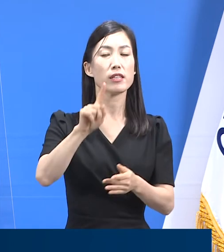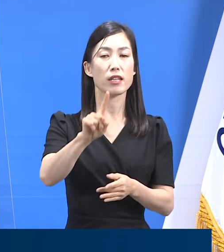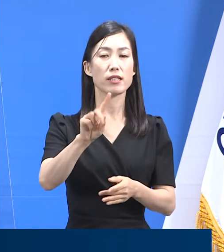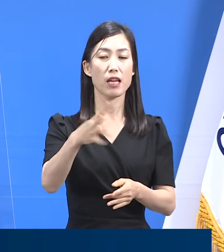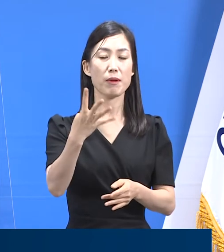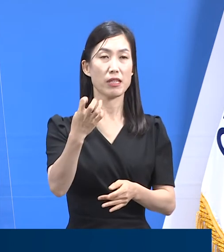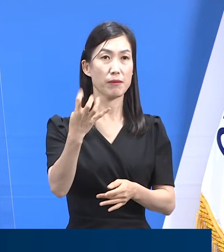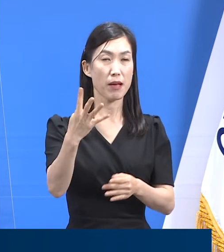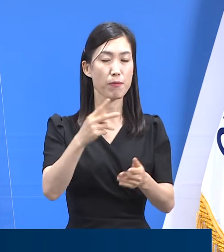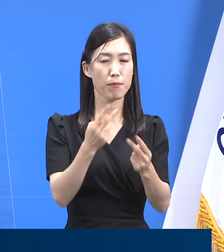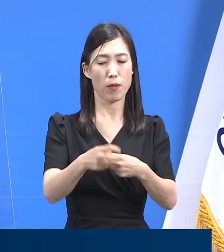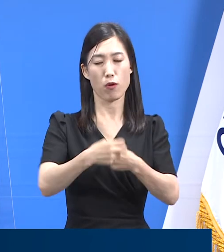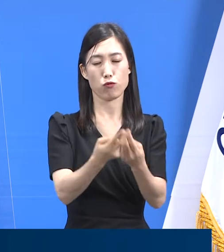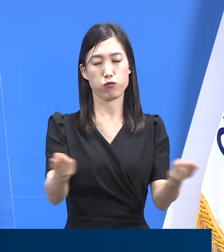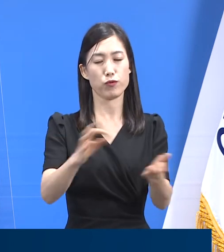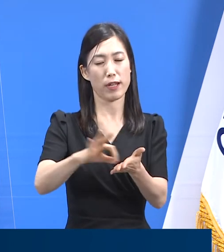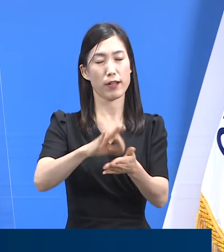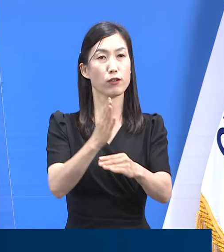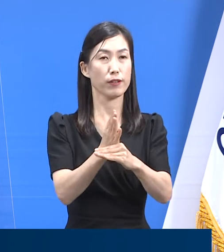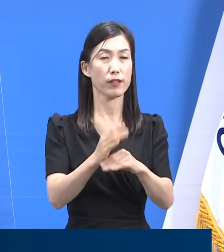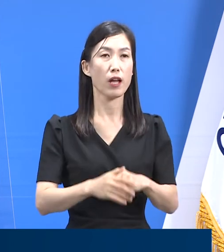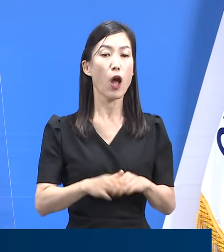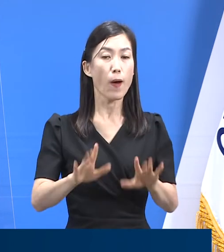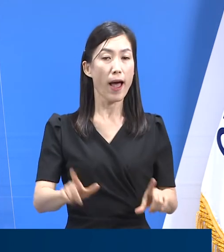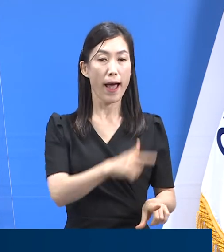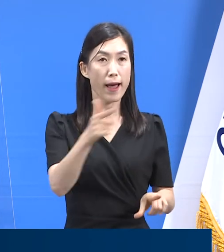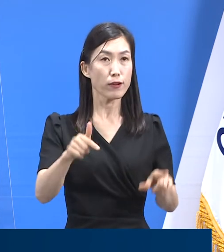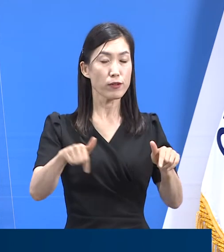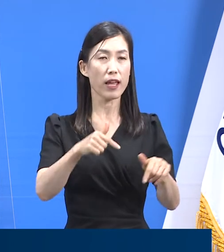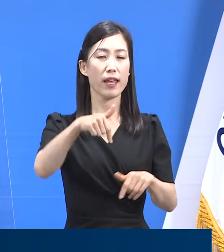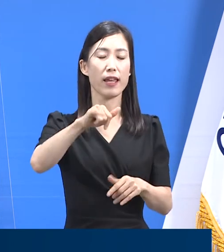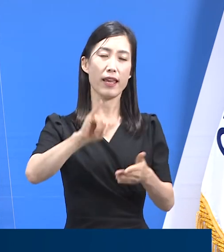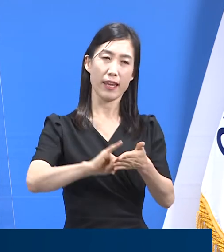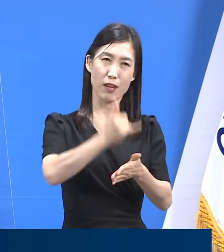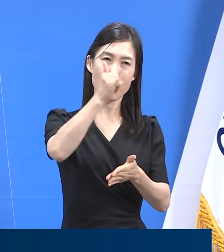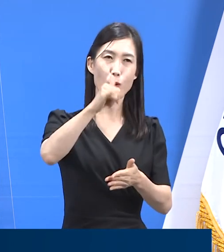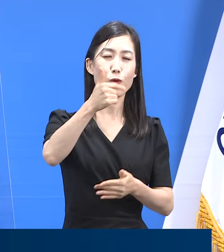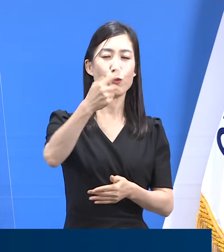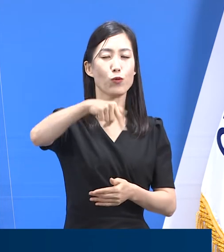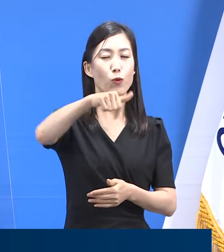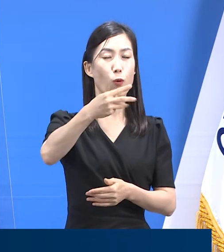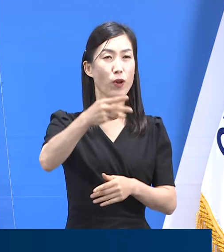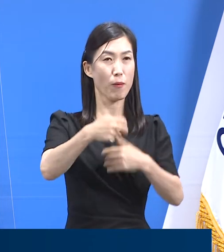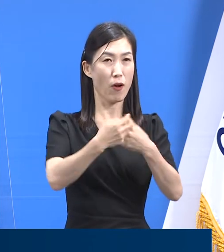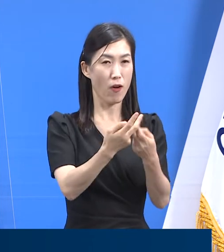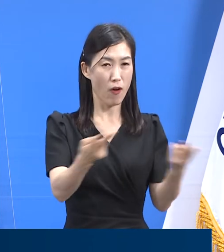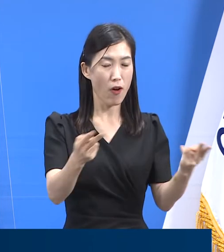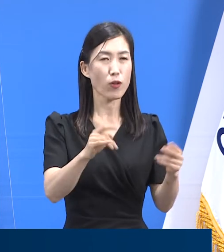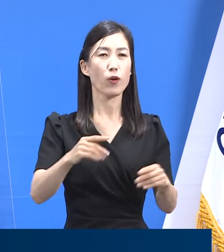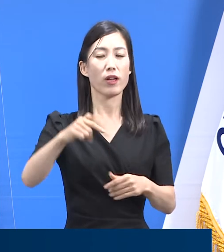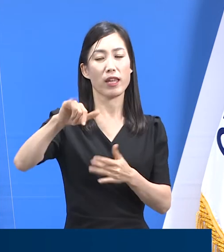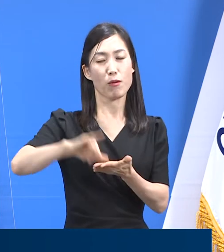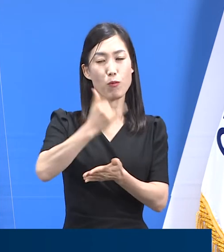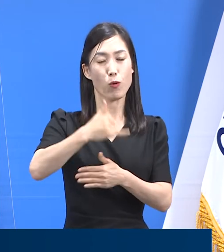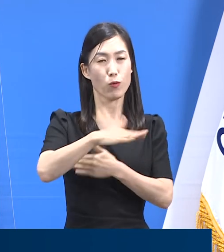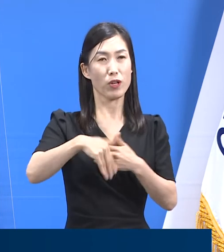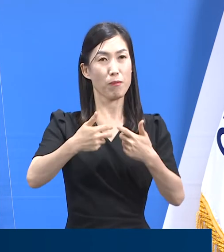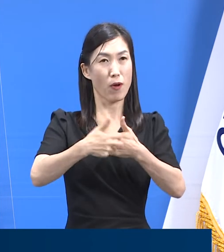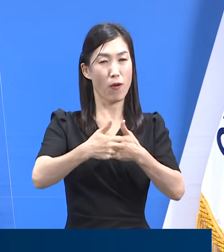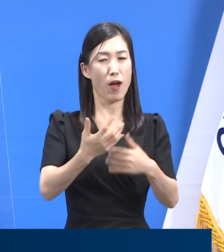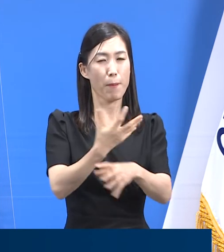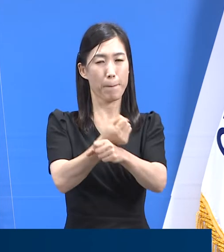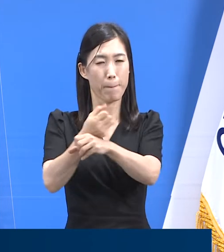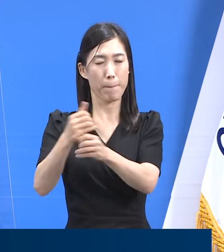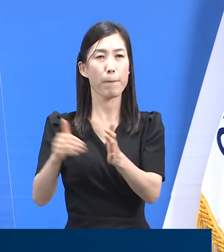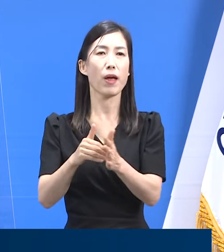1,471개 병상을 사용하고 있습니다. 금일 김포 뉴 고려병원 44병상 및 김포 우리병원 24병상 등